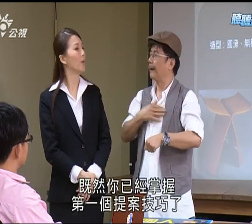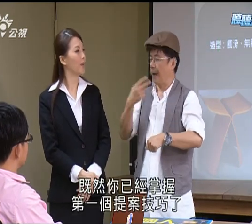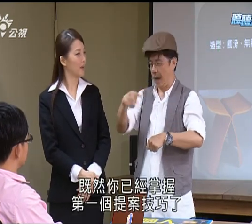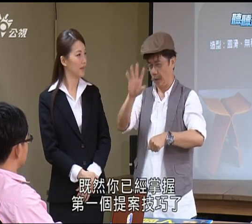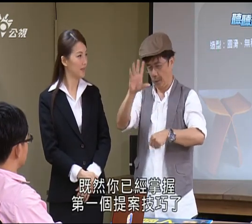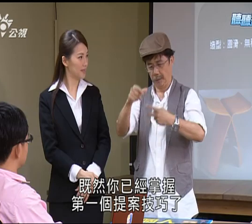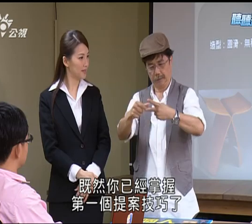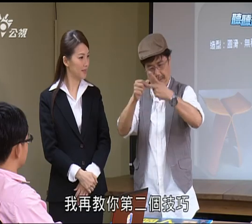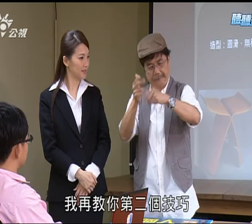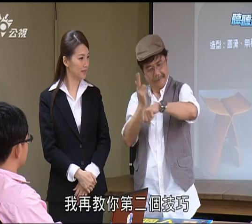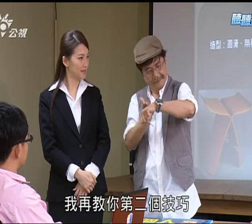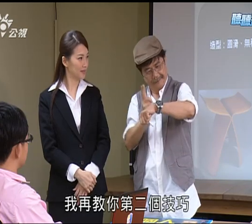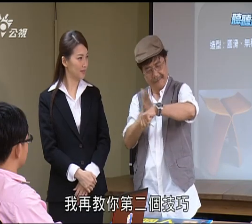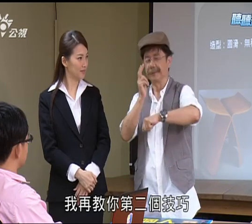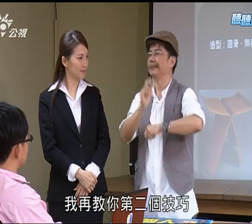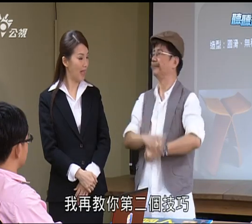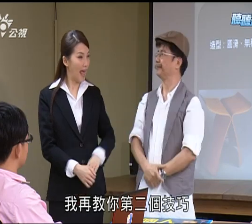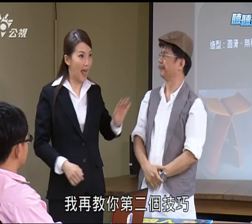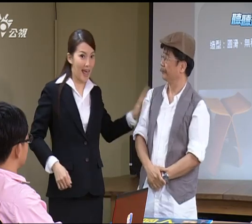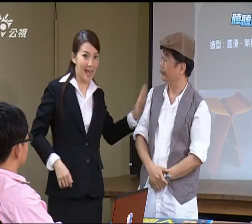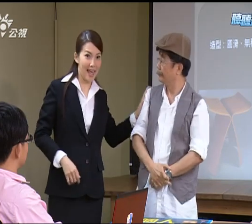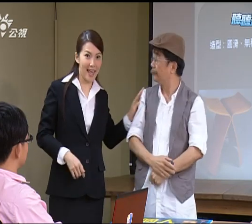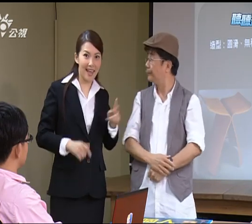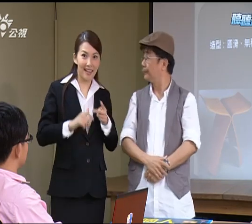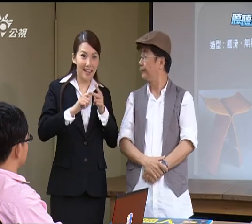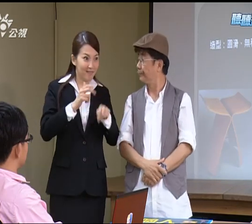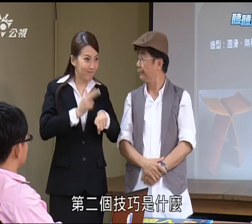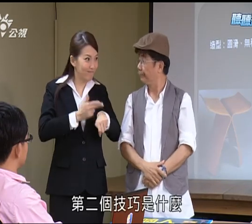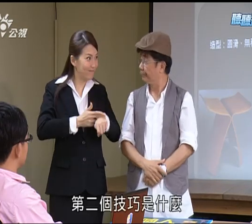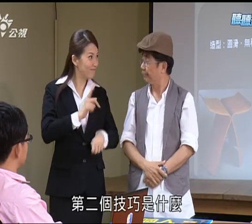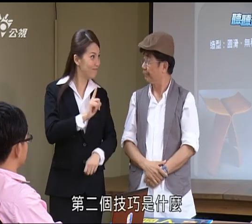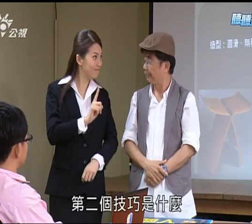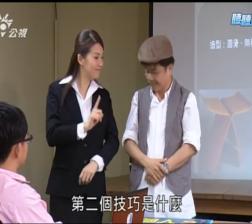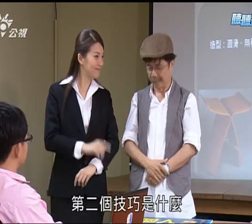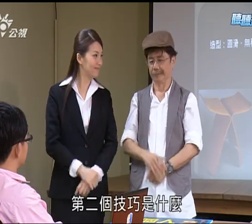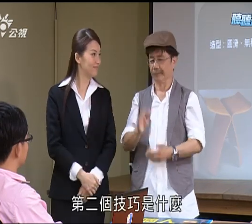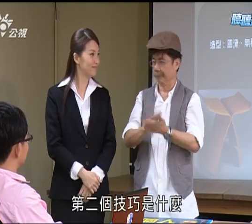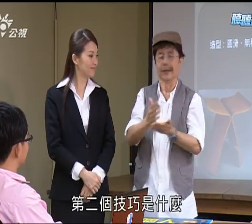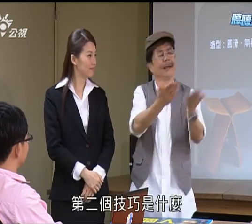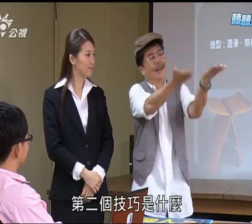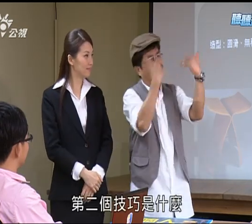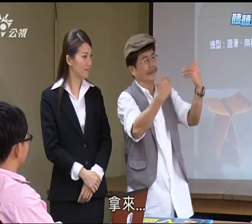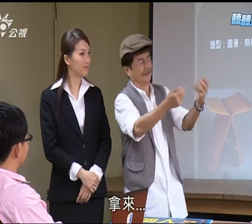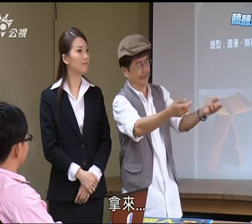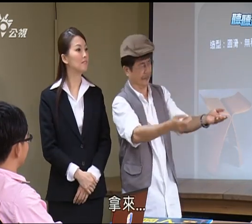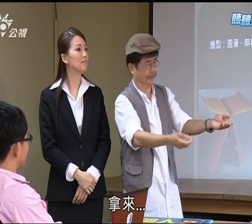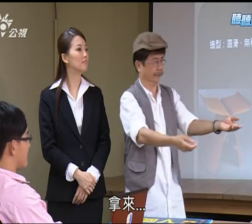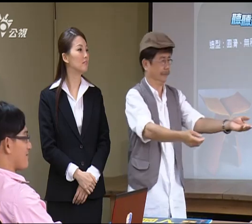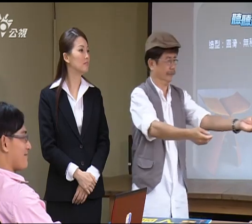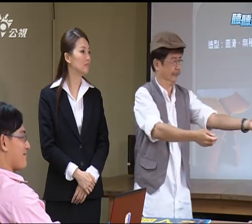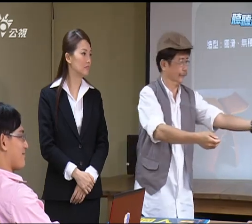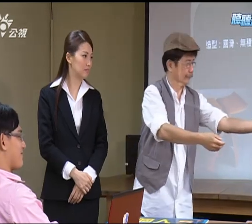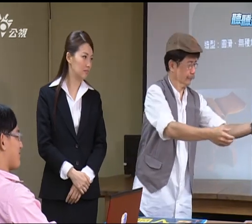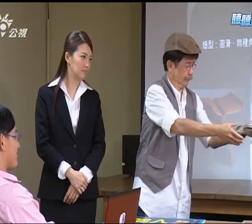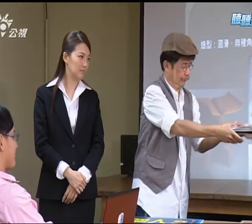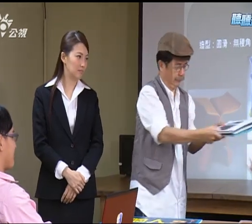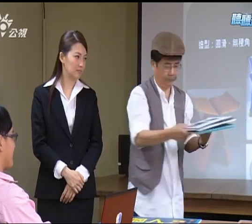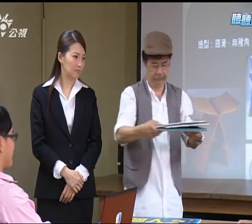案技巧了，我再教你第二个技巧。 哎，第二个技巧是什么 啊？哎，拿来啊。